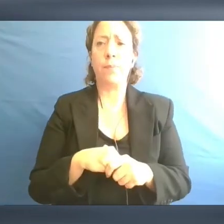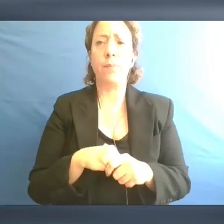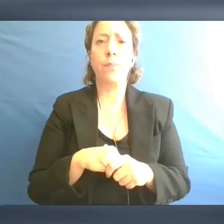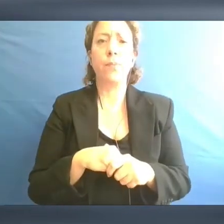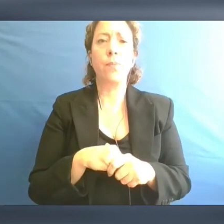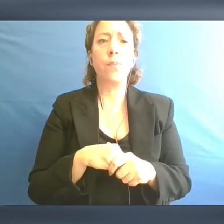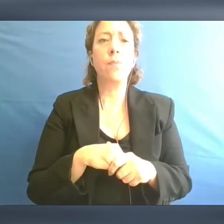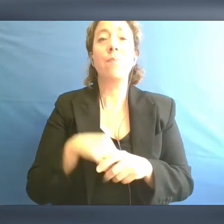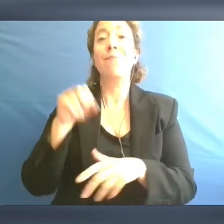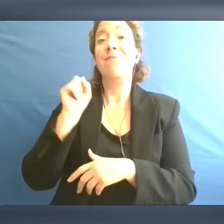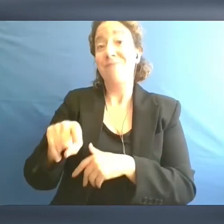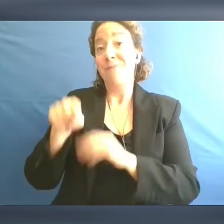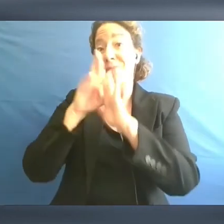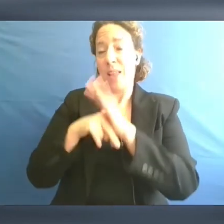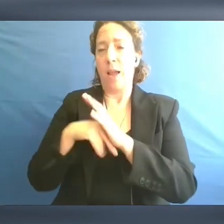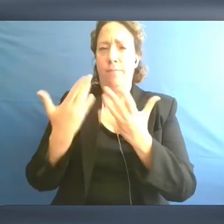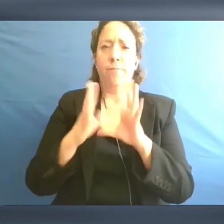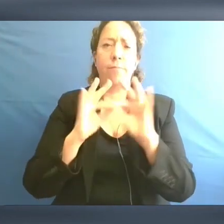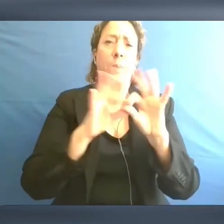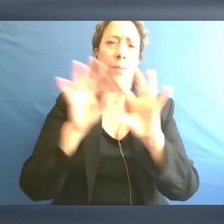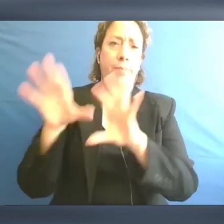ces règles-là dont je vais vous parler.